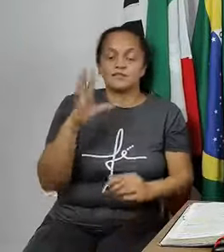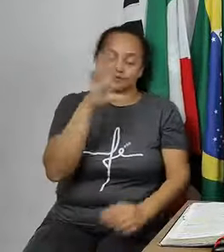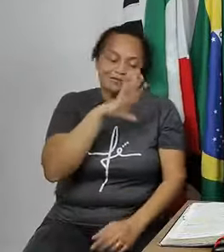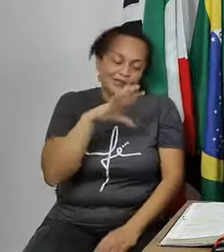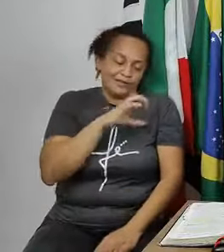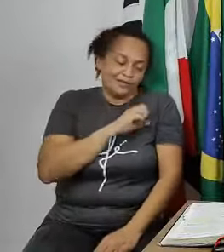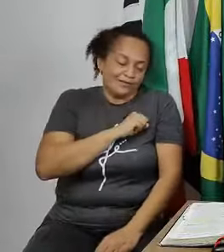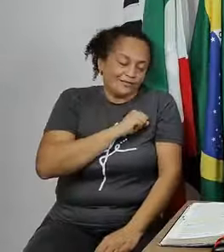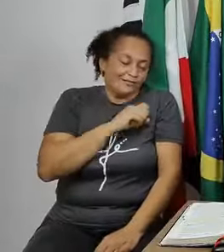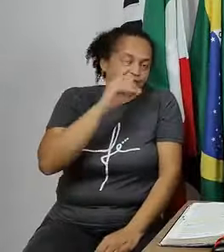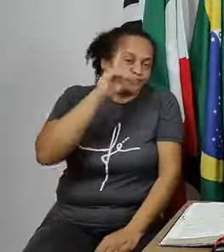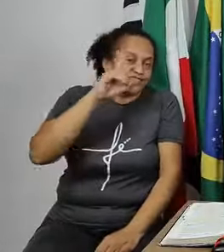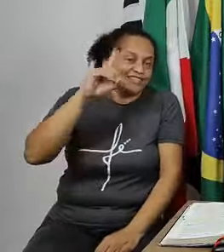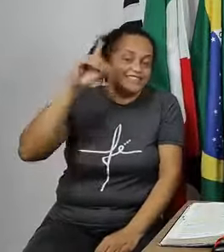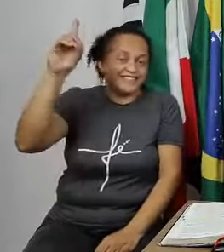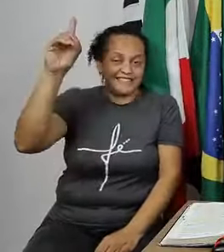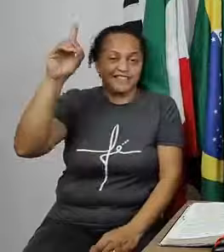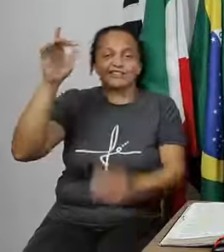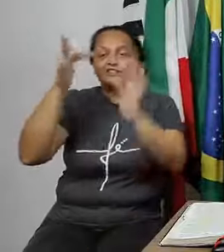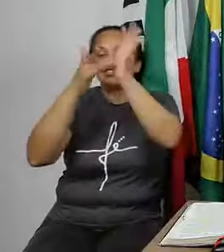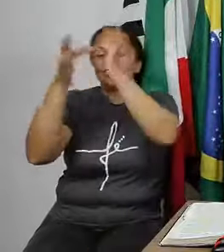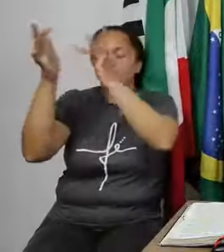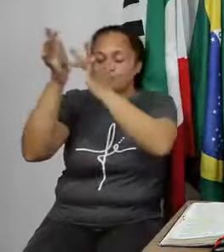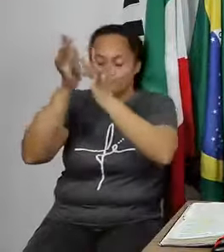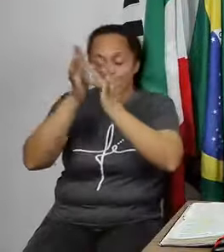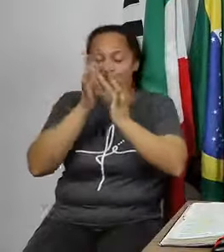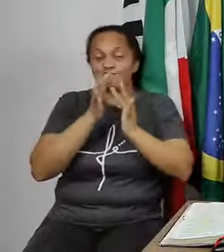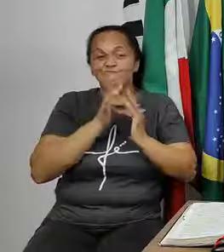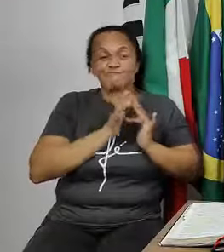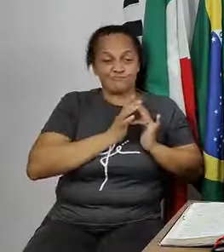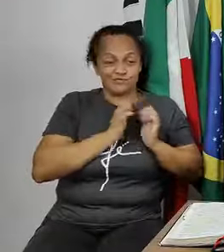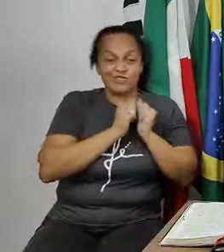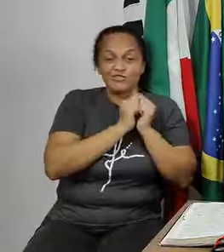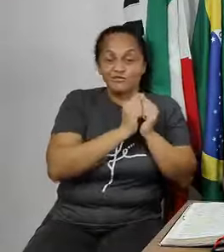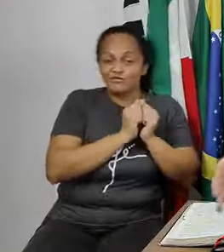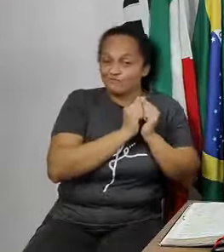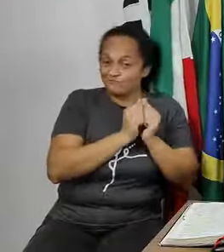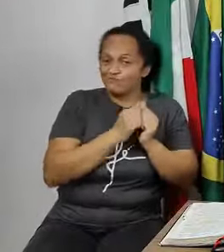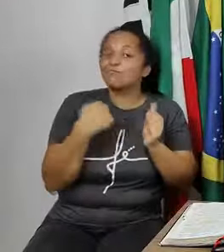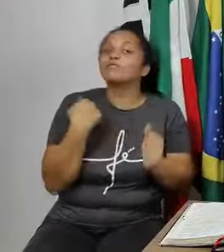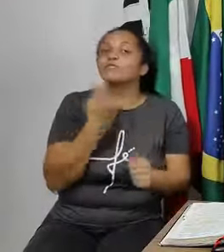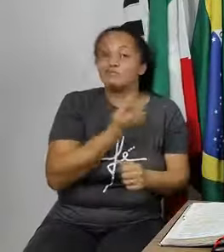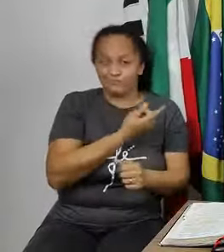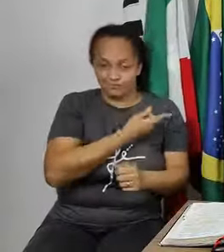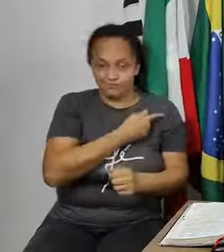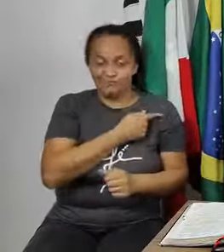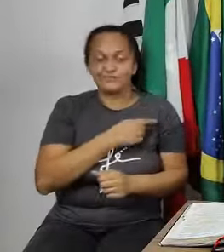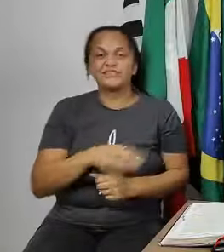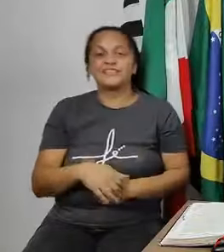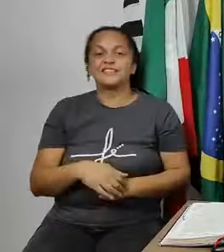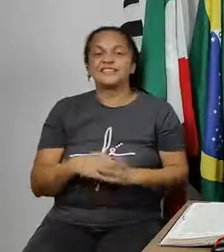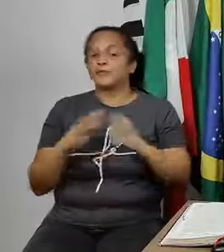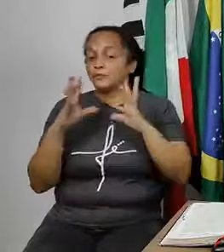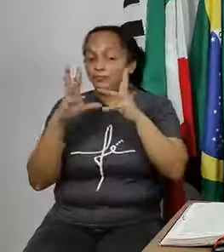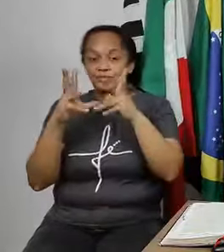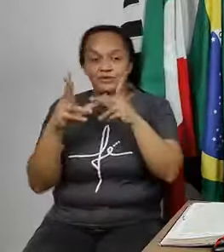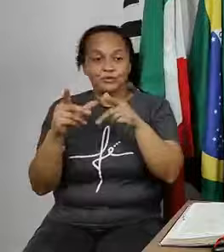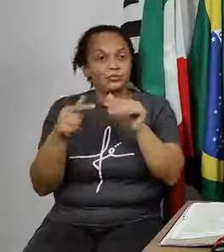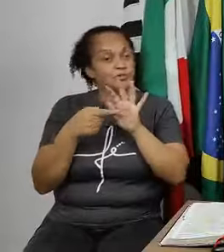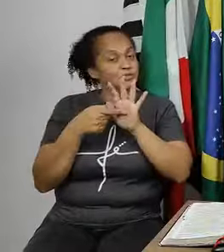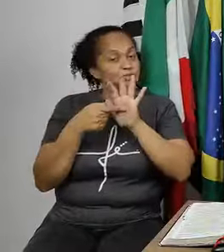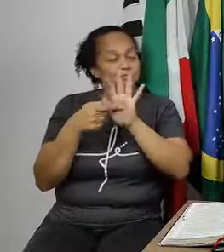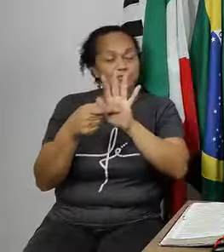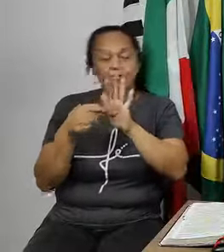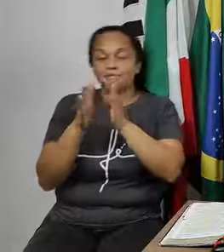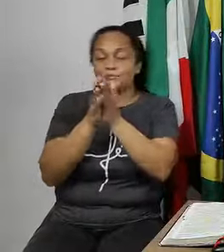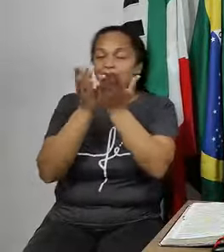revelação de Cristo em nós, a esperança da glória, sobre a revelação de tudo que envolve o Evangelho